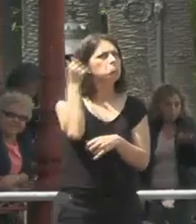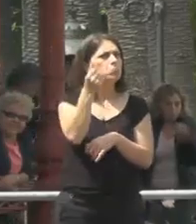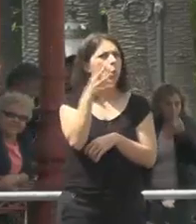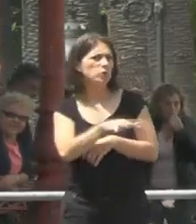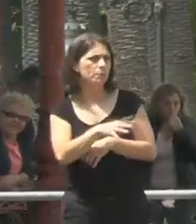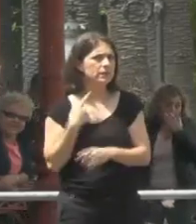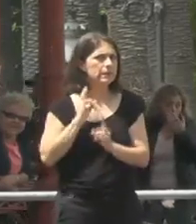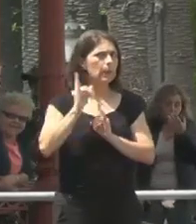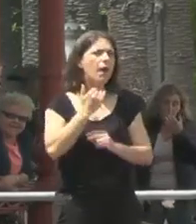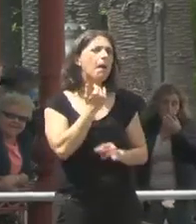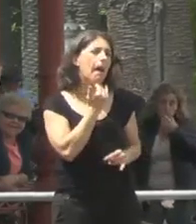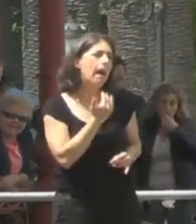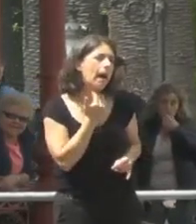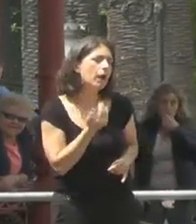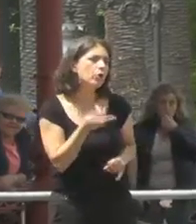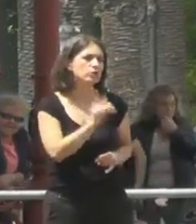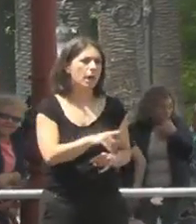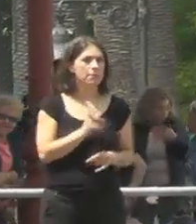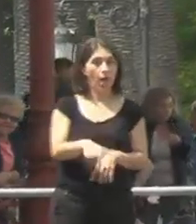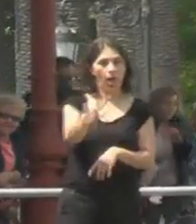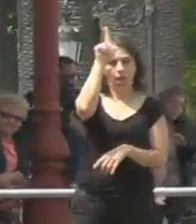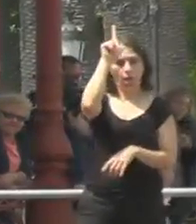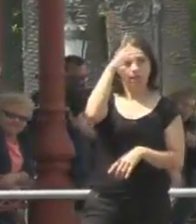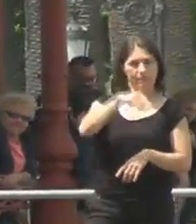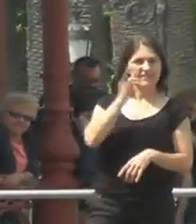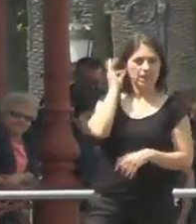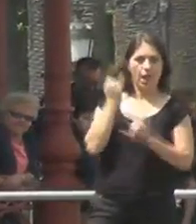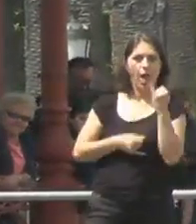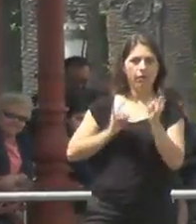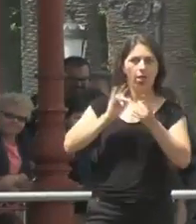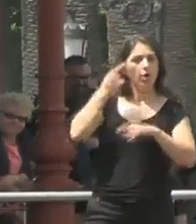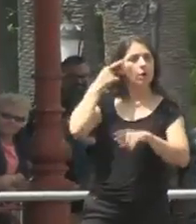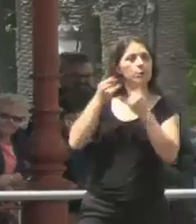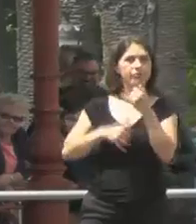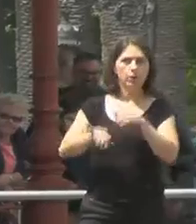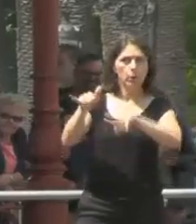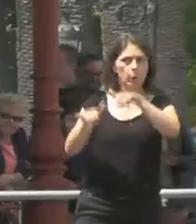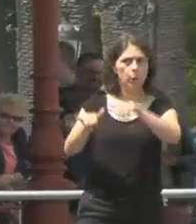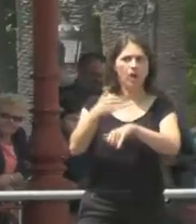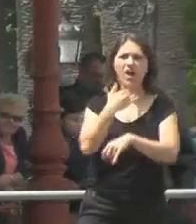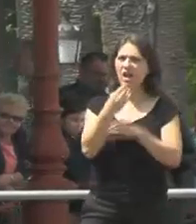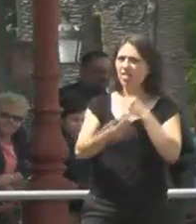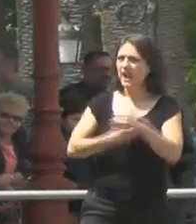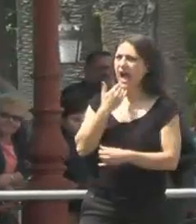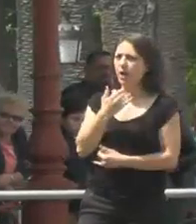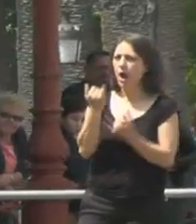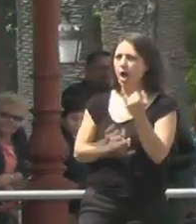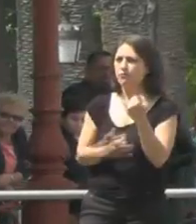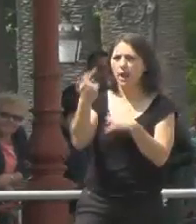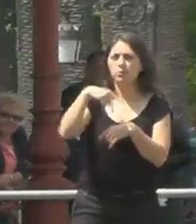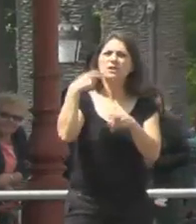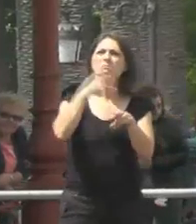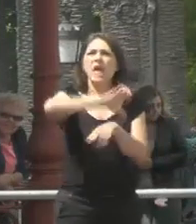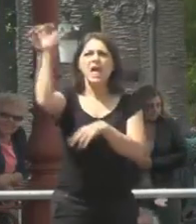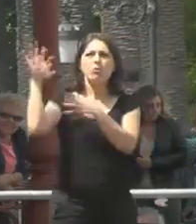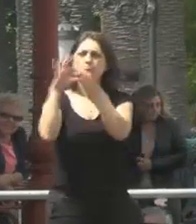meses? ¿No creéis que Frau Merkel habrá llamado también y habrá movido sus hilos? ¿No creéis que todos aquellos que marcan las políticas de la